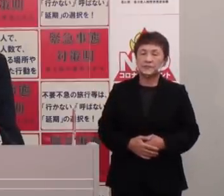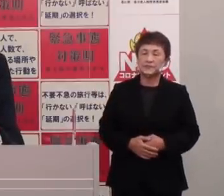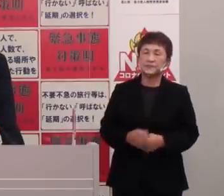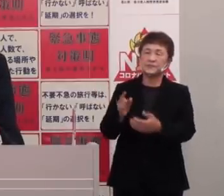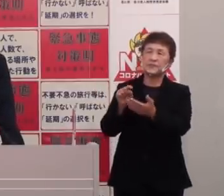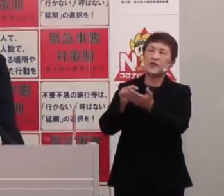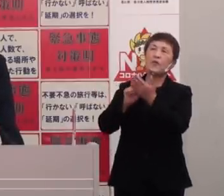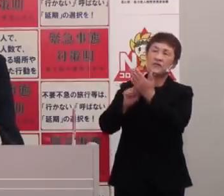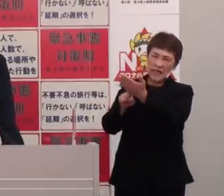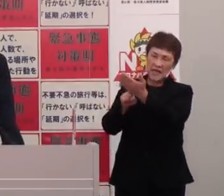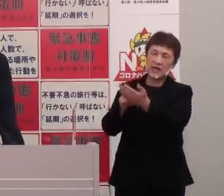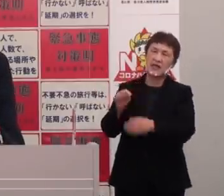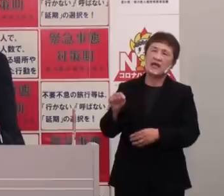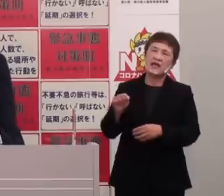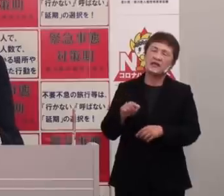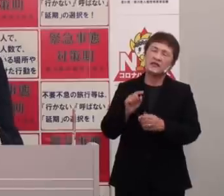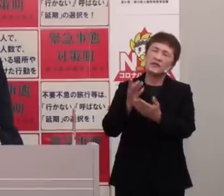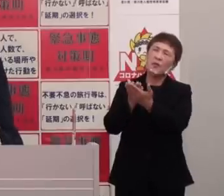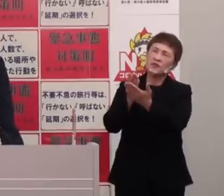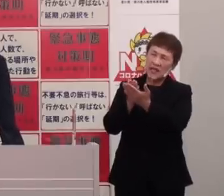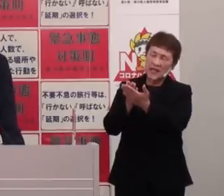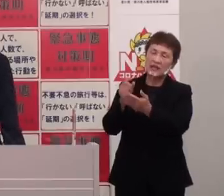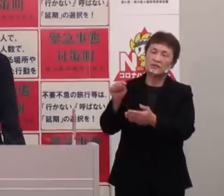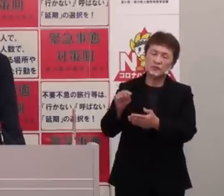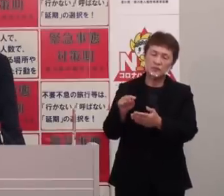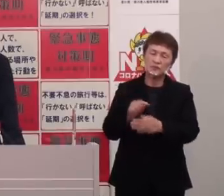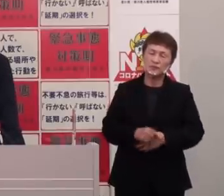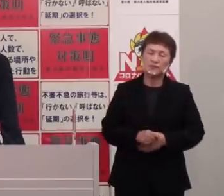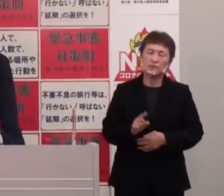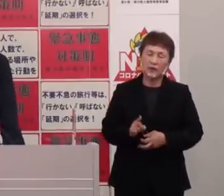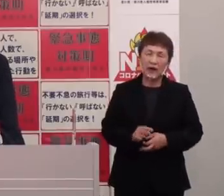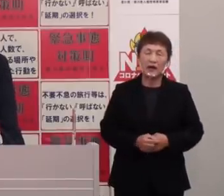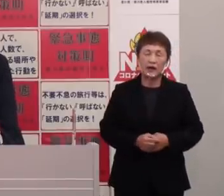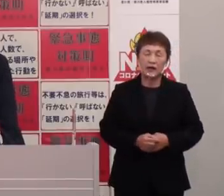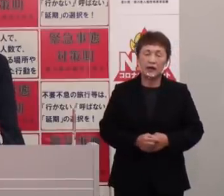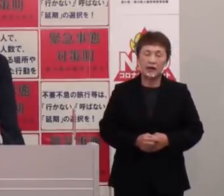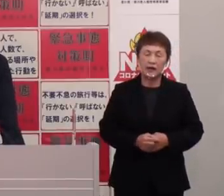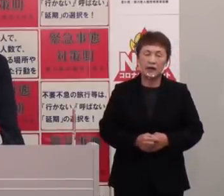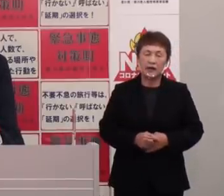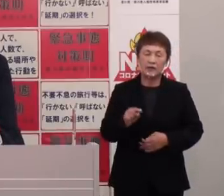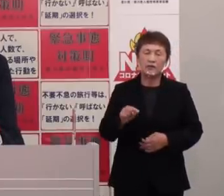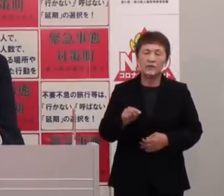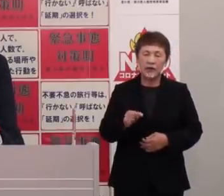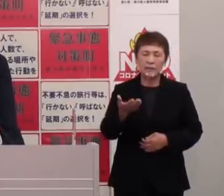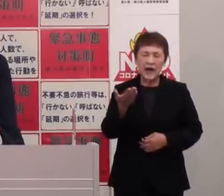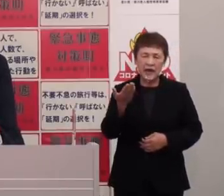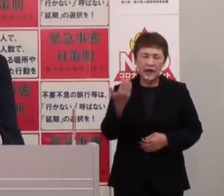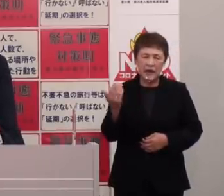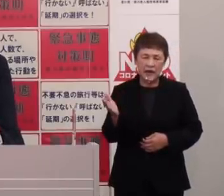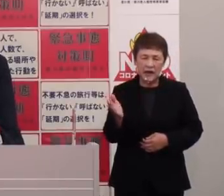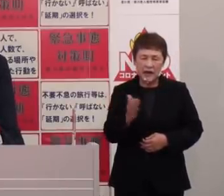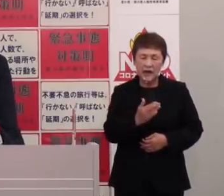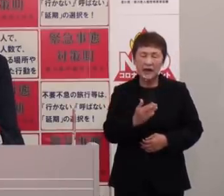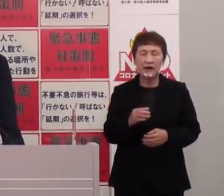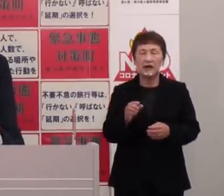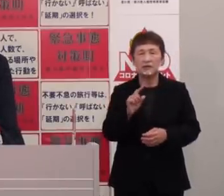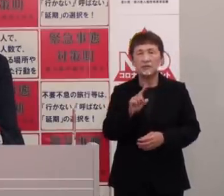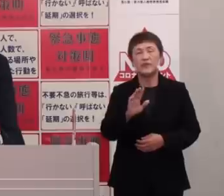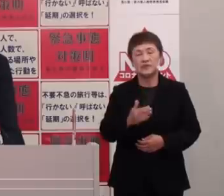私も使っておりますけど、正確には前からこれも申し上げているように、